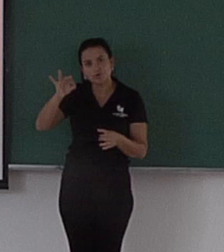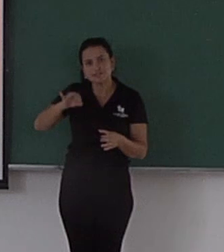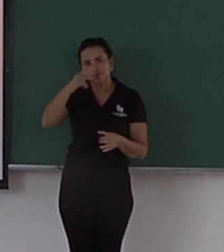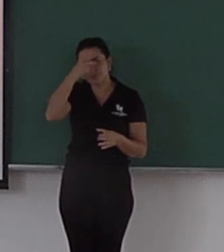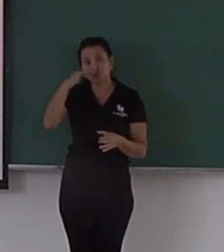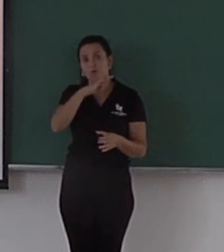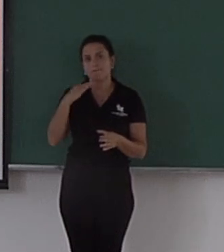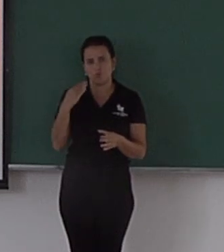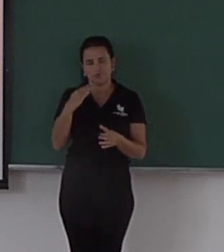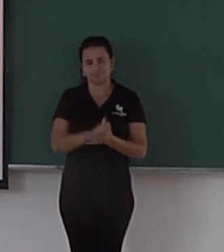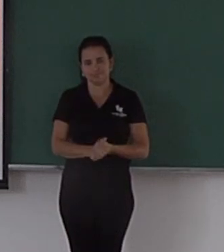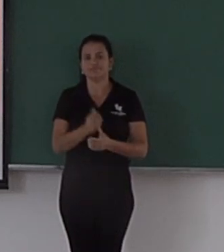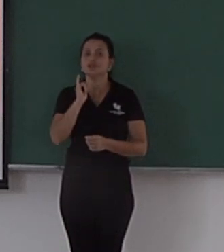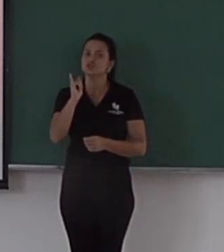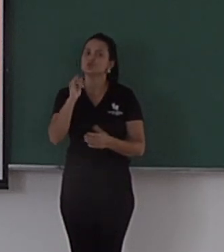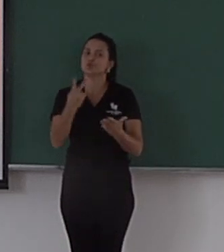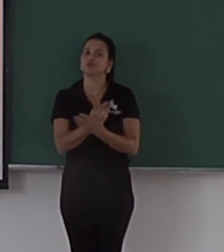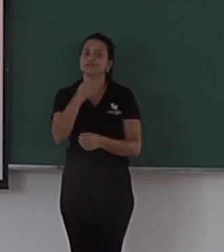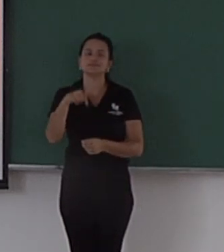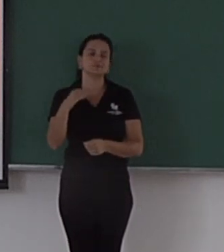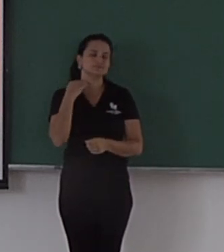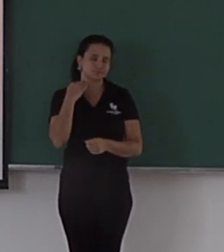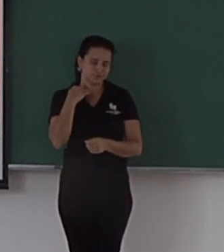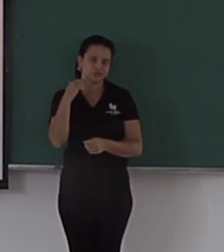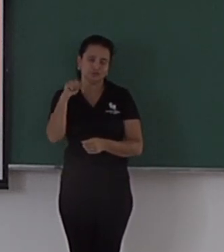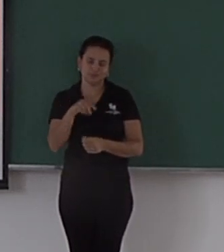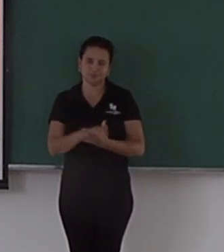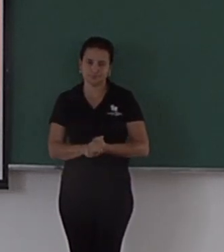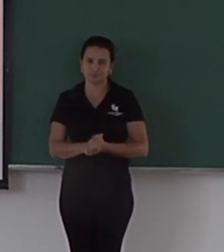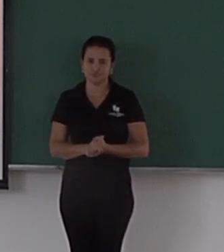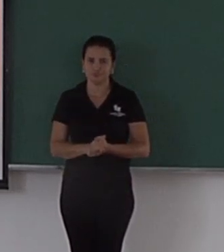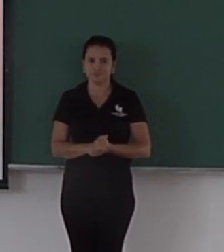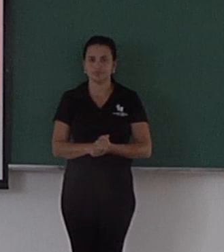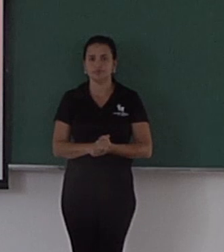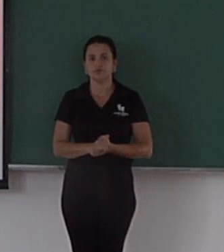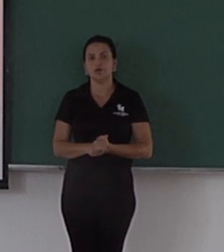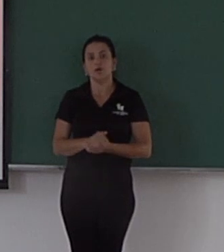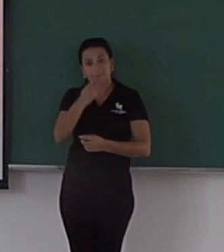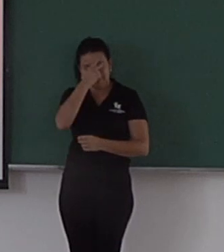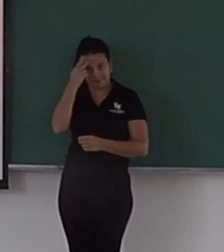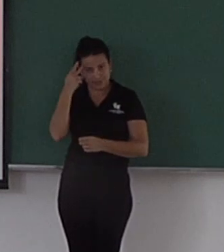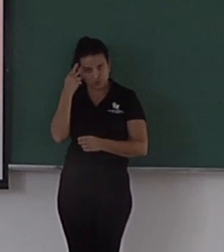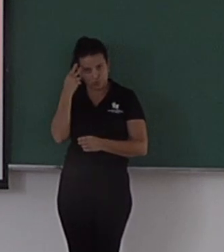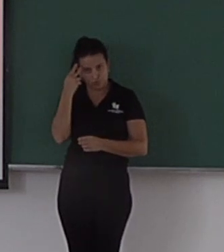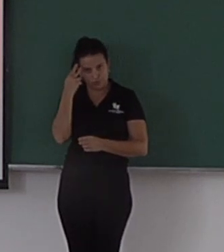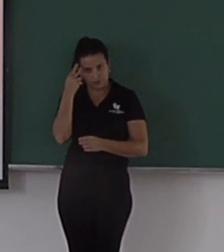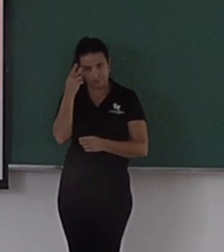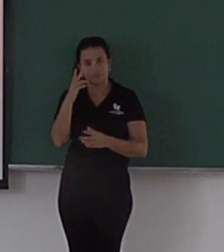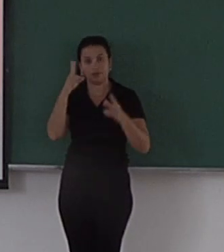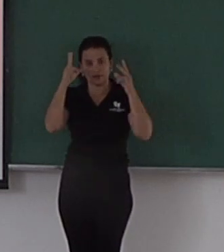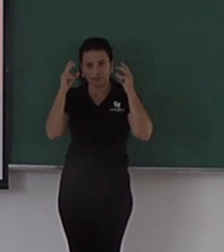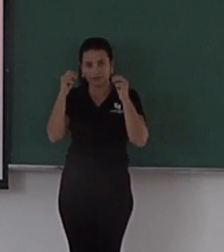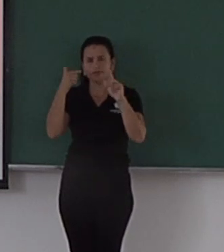um caso aqui na cidade, que é um caso bem icônico assim, que uma pessoa, né, uma paciente, ela é